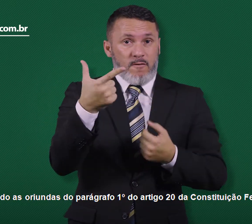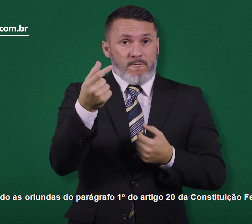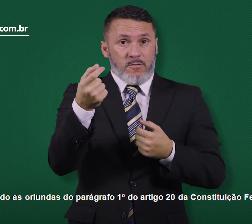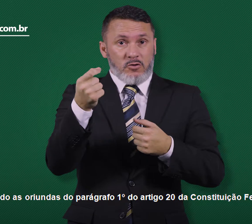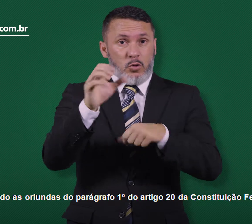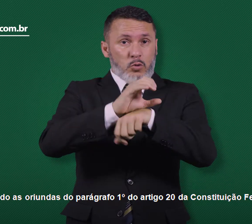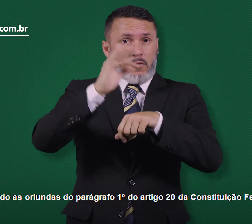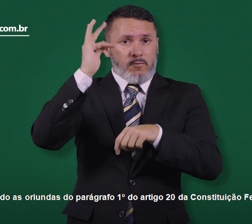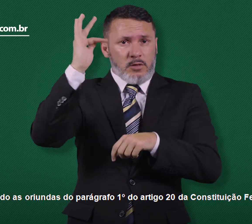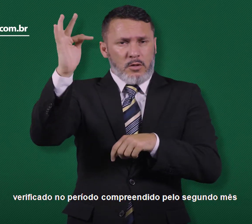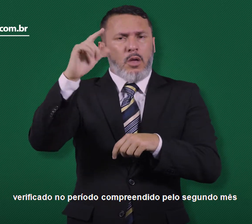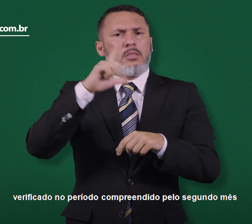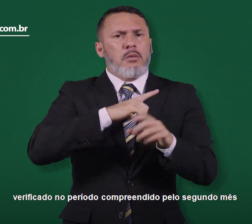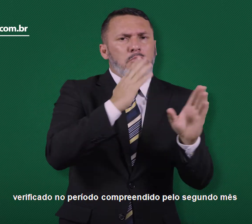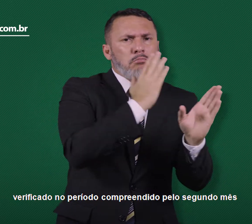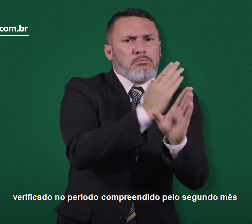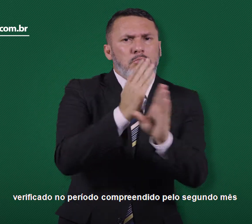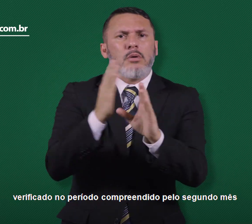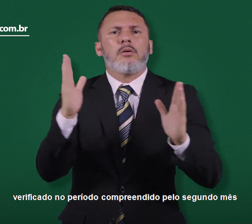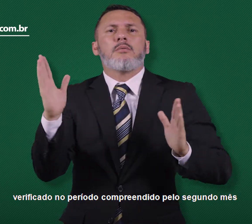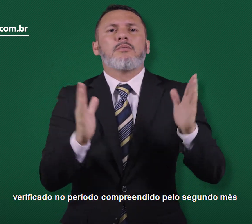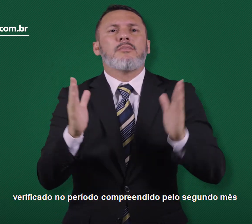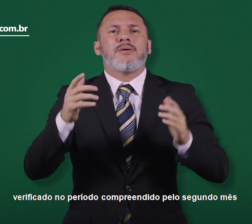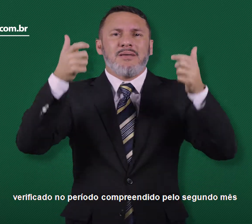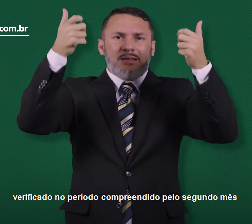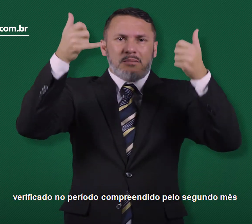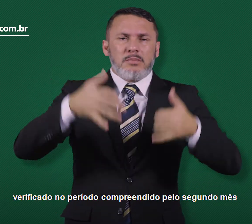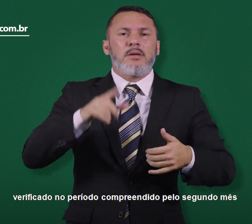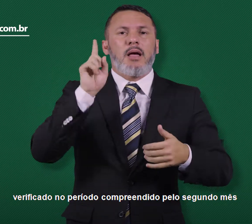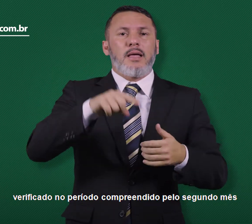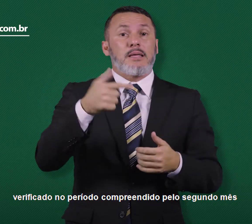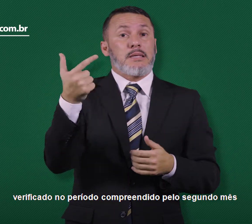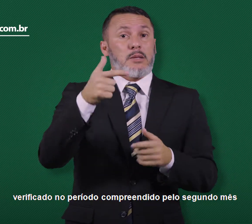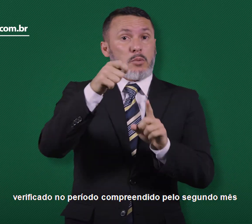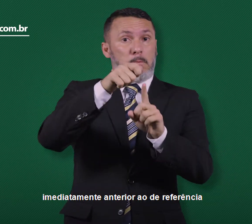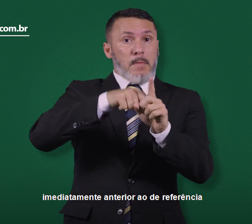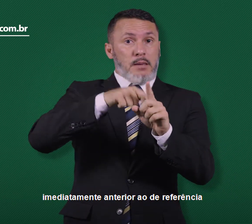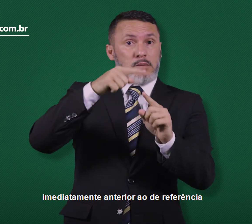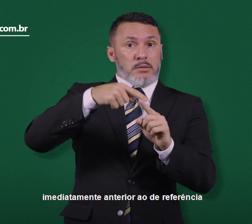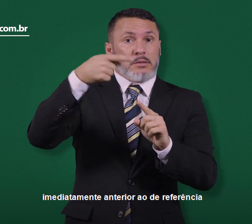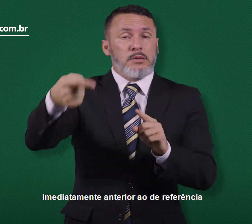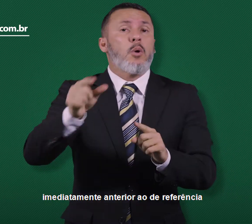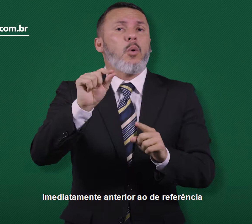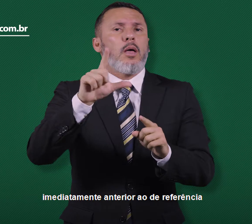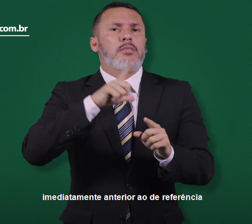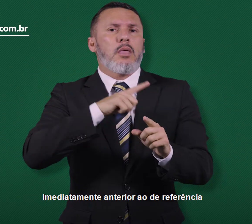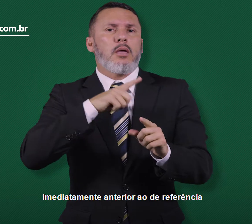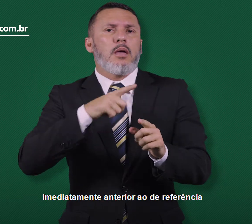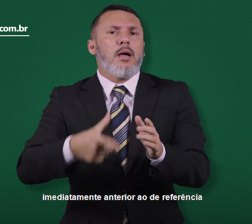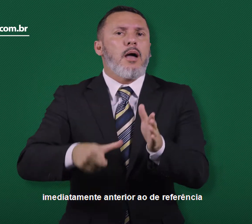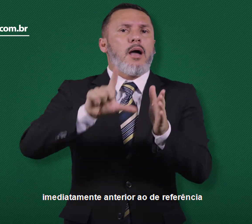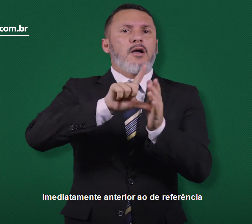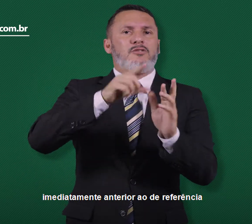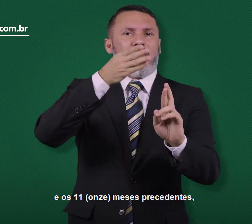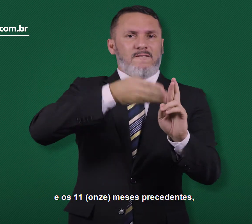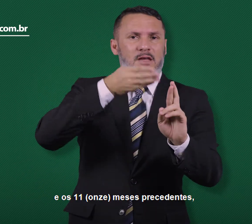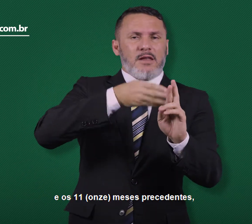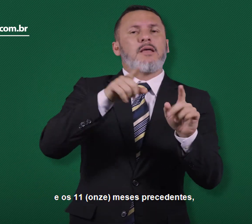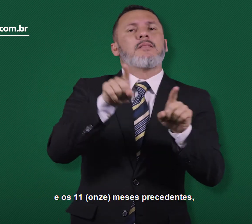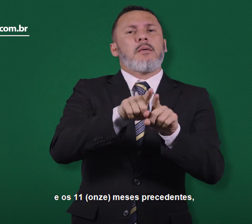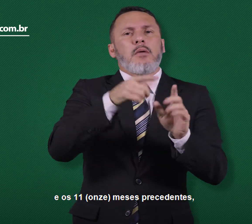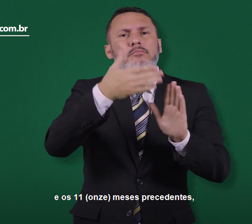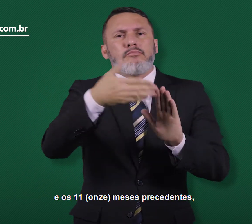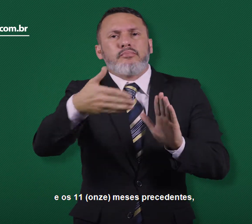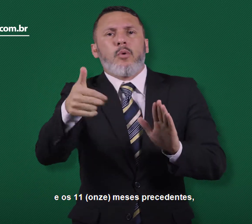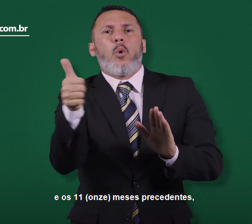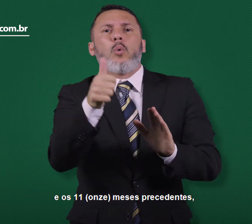da Constituição Federal, verificado no período compreendido pelo segundo mês imediatamente anterior ao de referência e aos